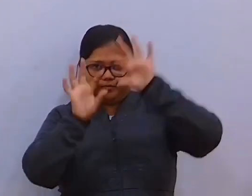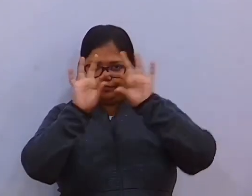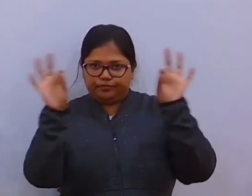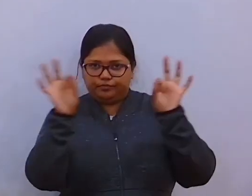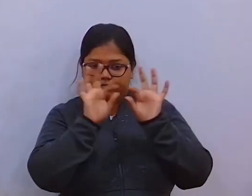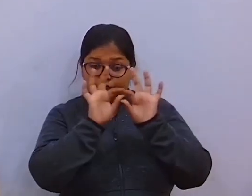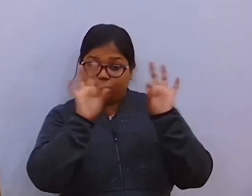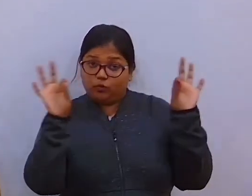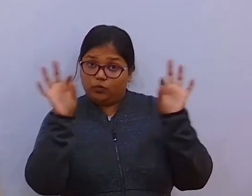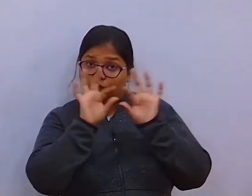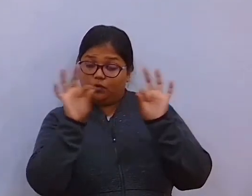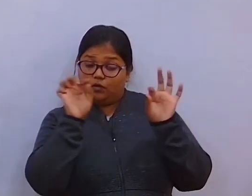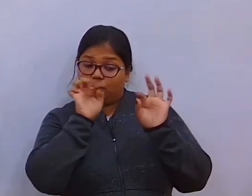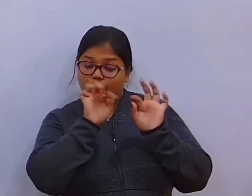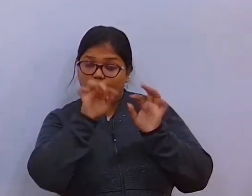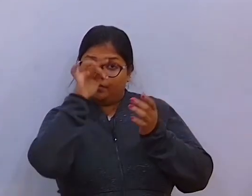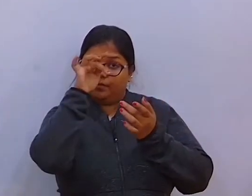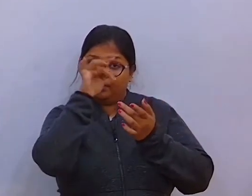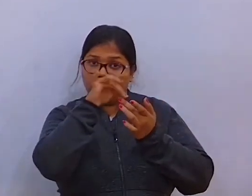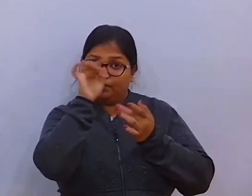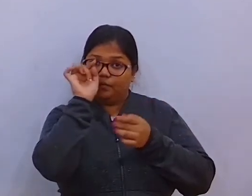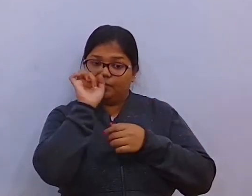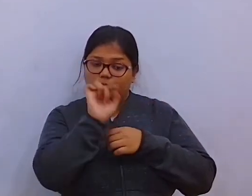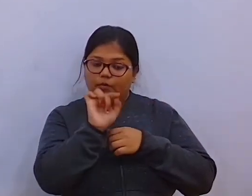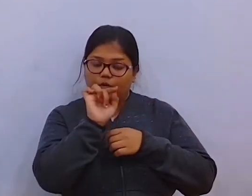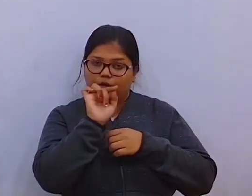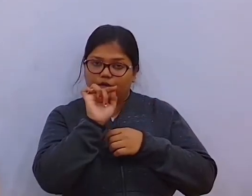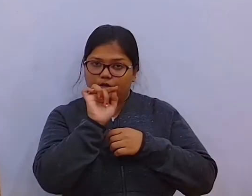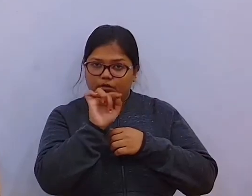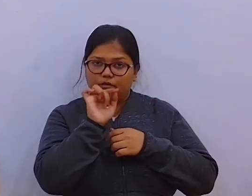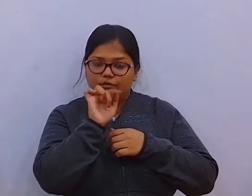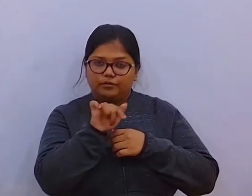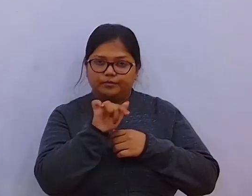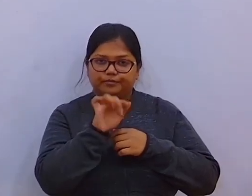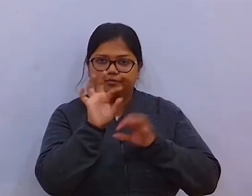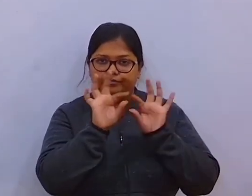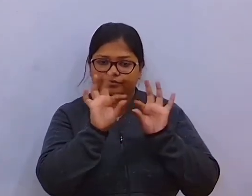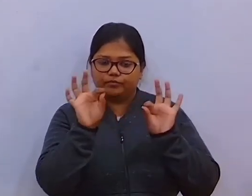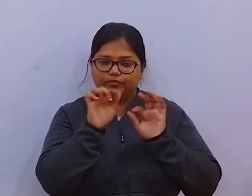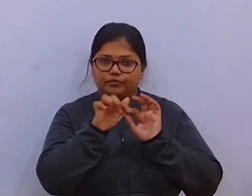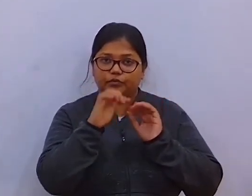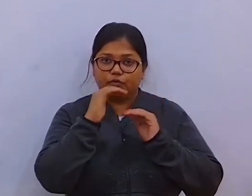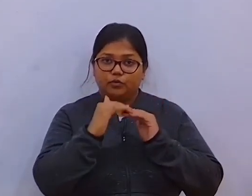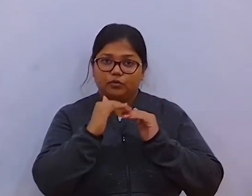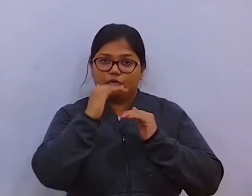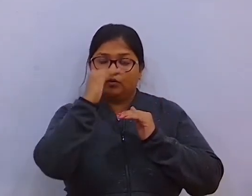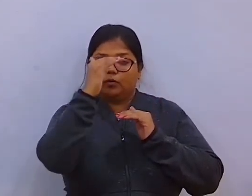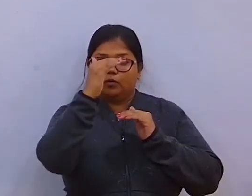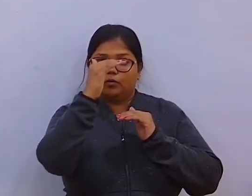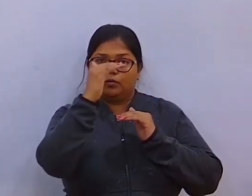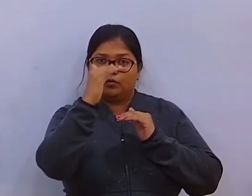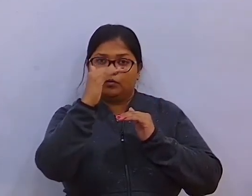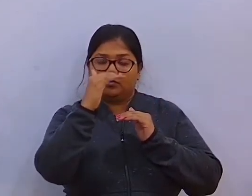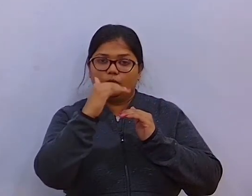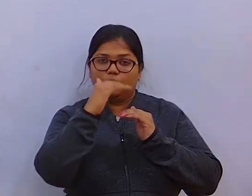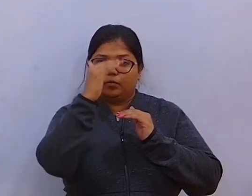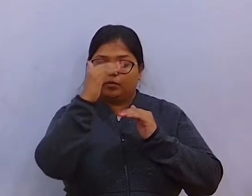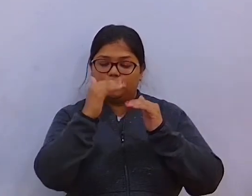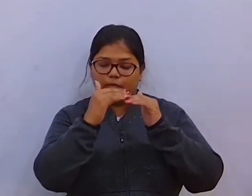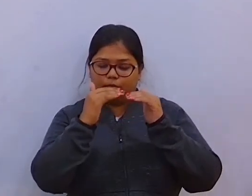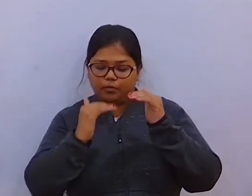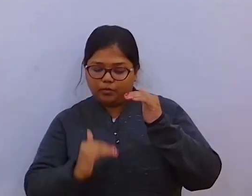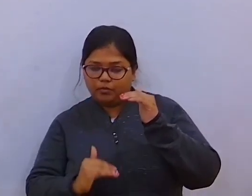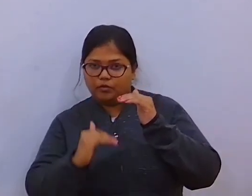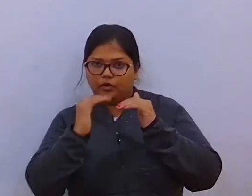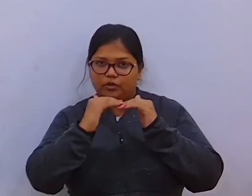लोगों को बताई है ना, तो व्यापारिक पर्व ने क्या होती है, जो विषुवत रेखा के ऊपर और दक्षिण मतलब उत्तर और दक्षिण में बह